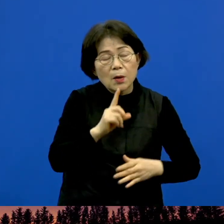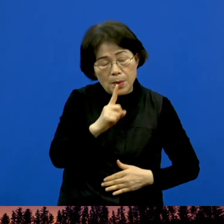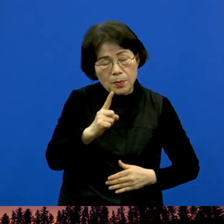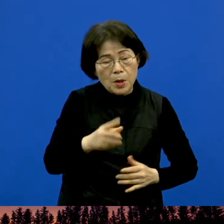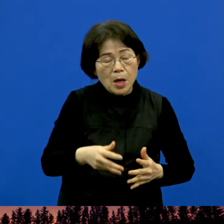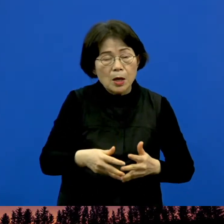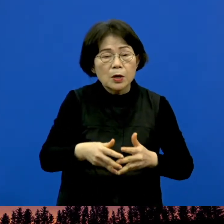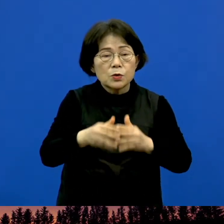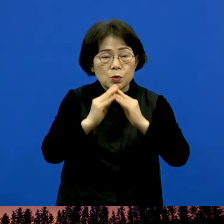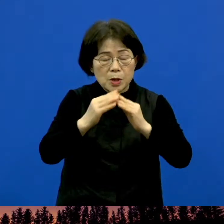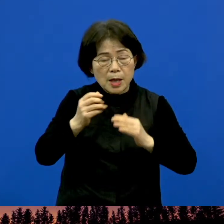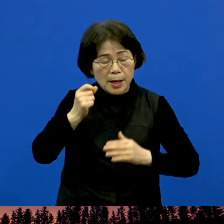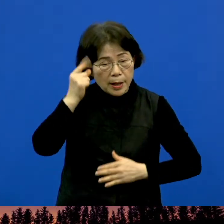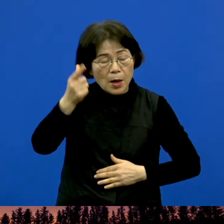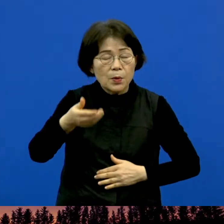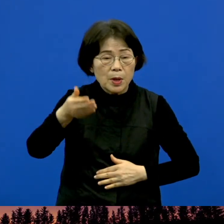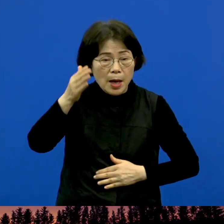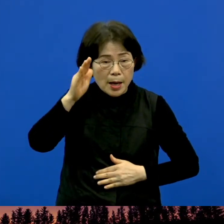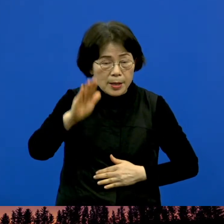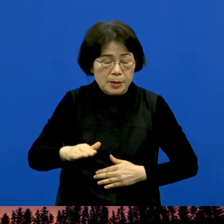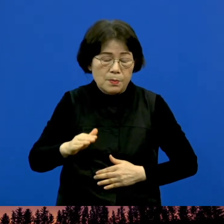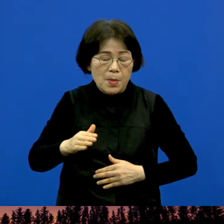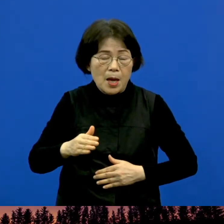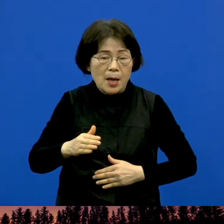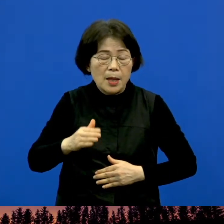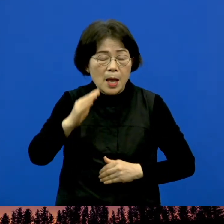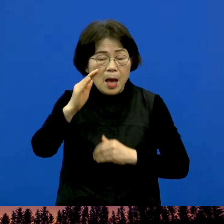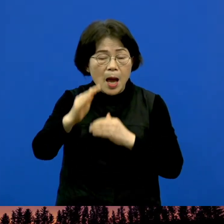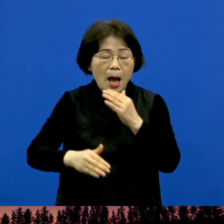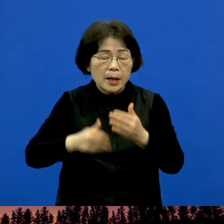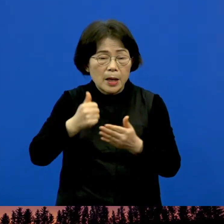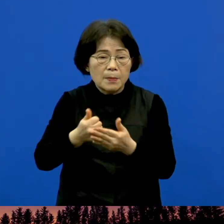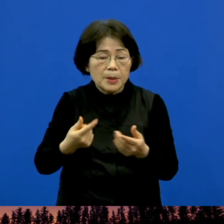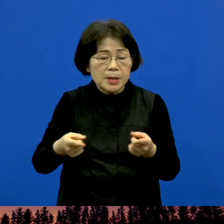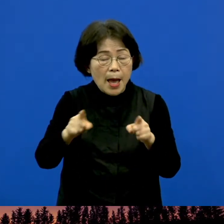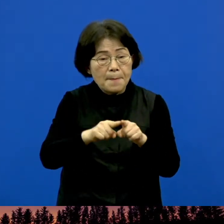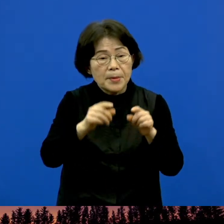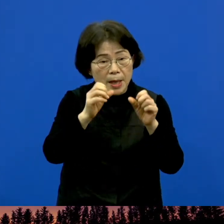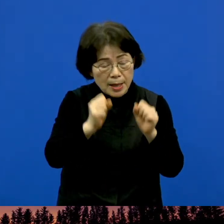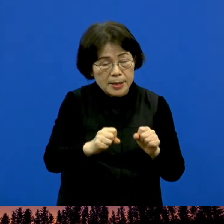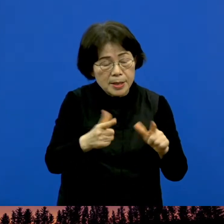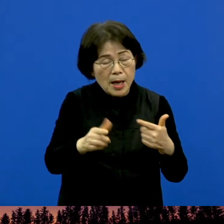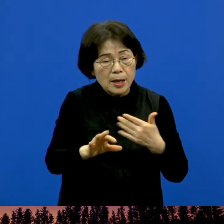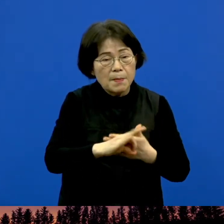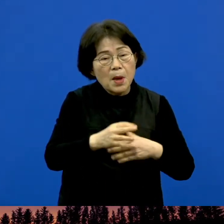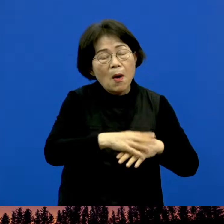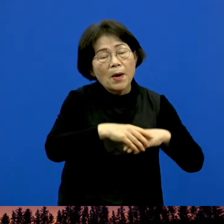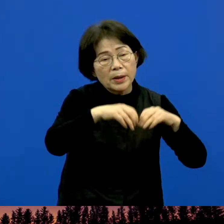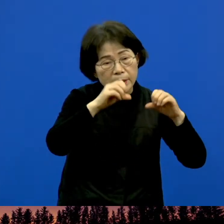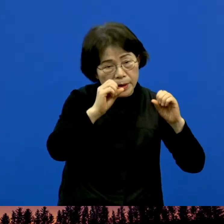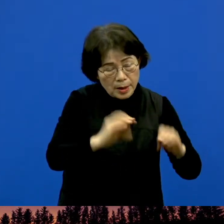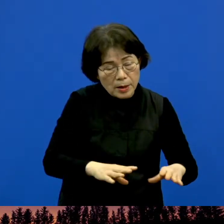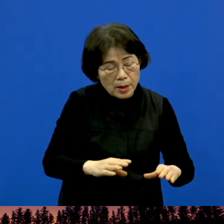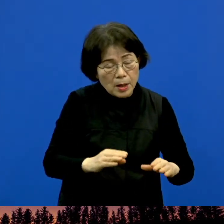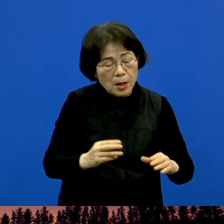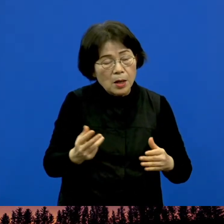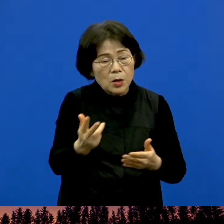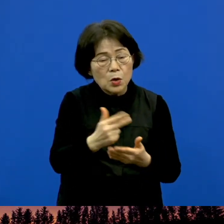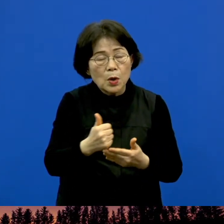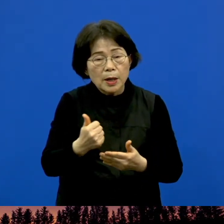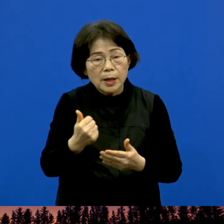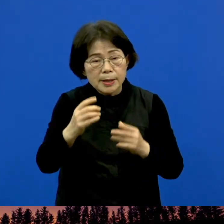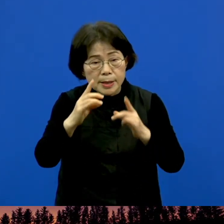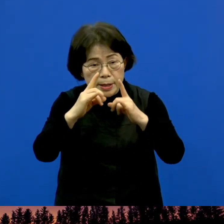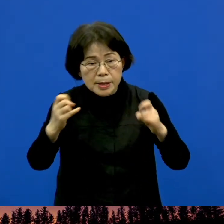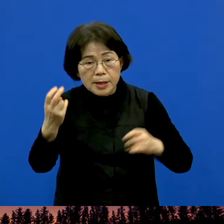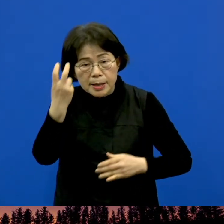건축자가 아무리 탁월해도 그 세우는 자의 수고가 헛되다. 여호와께서 함께 집을 세우지 아니하십니다. 여호와께서 성을 지키지 아니하시면 군사가 다 붙어